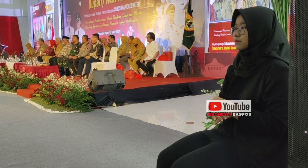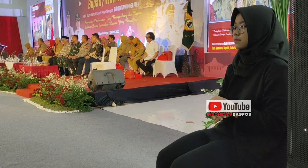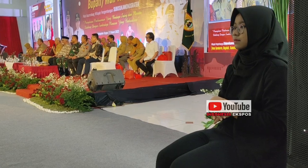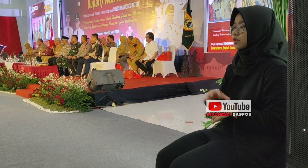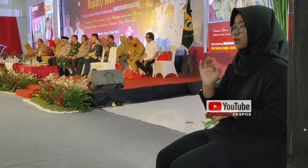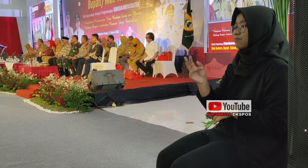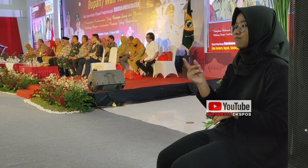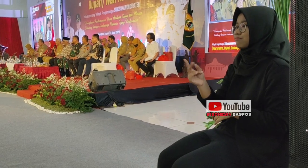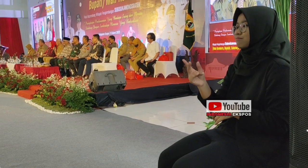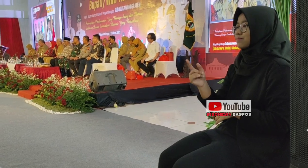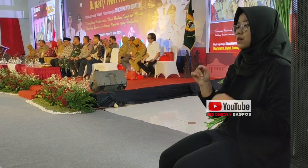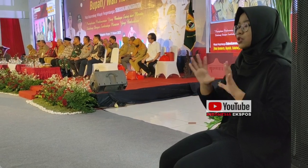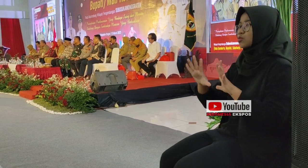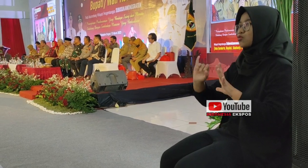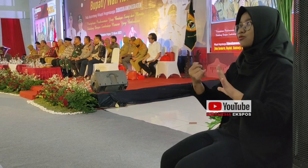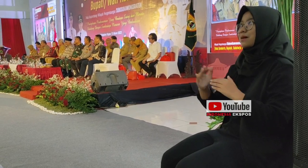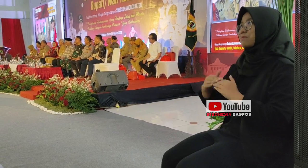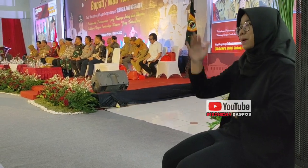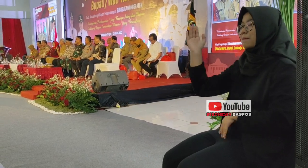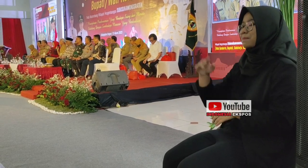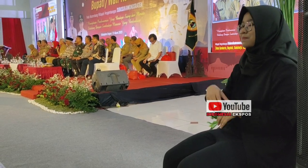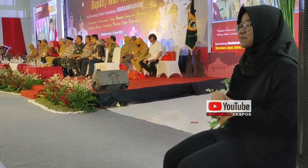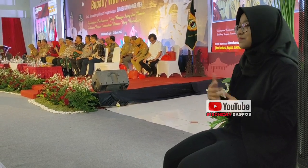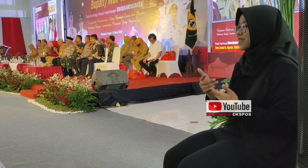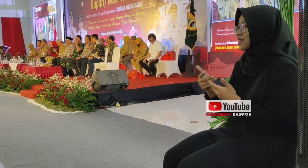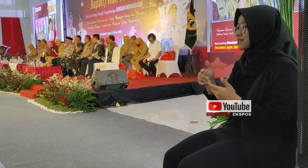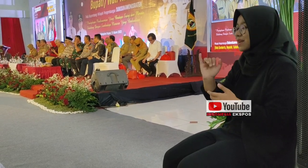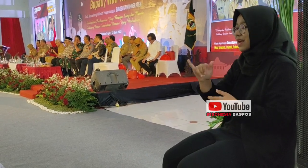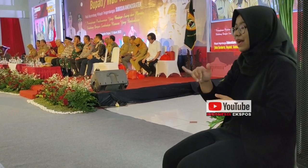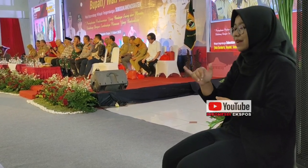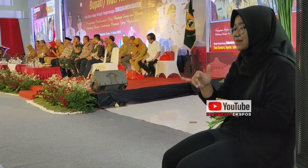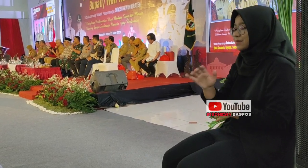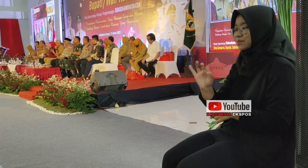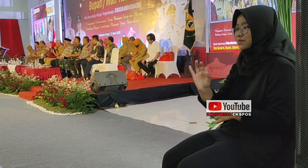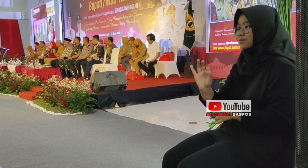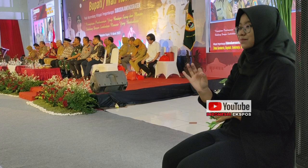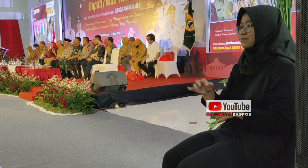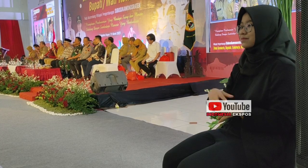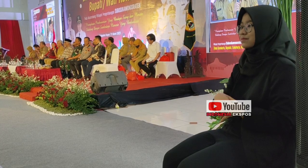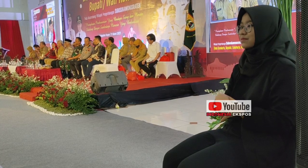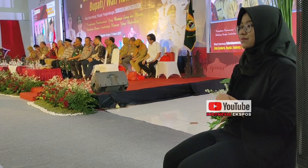harganya kira-kira tuh 10 ke atas, Pak. Iya.